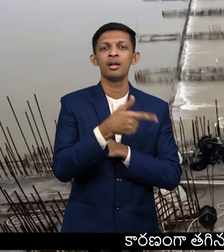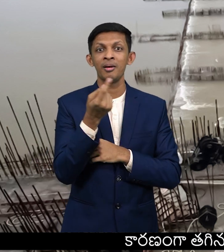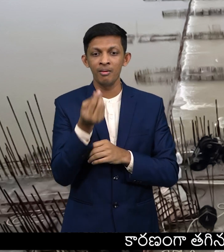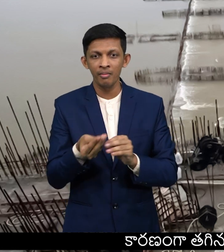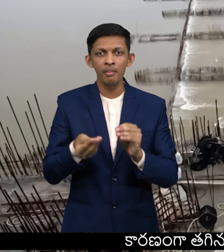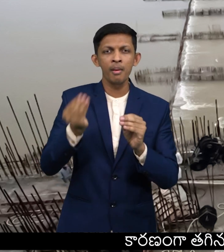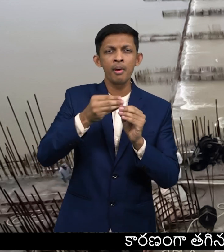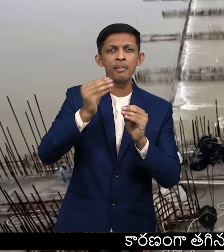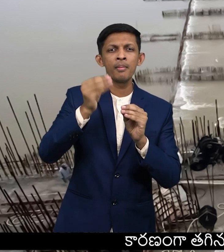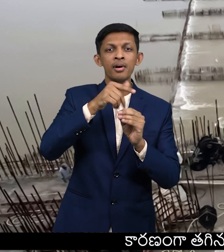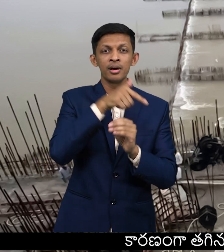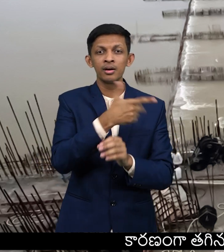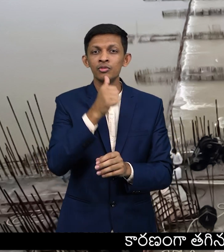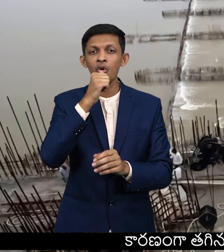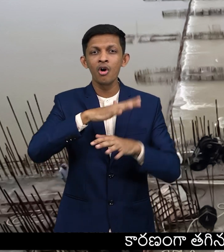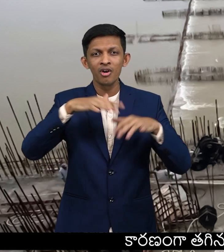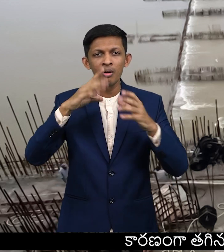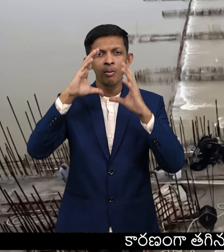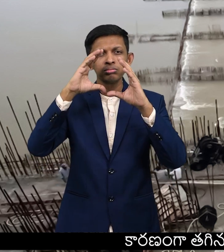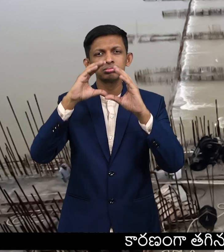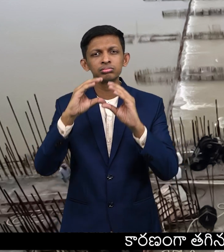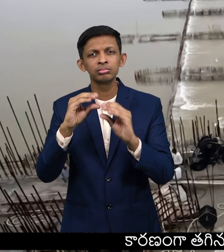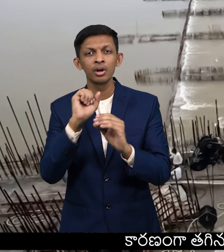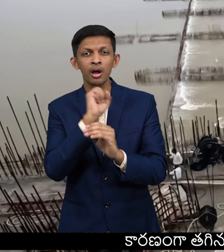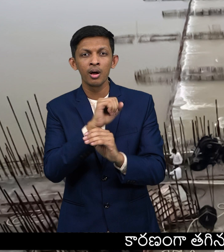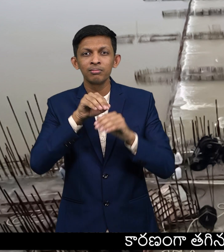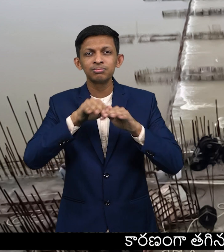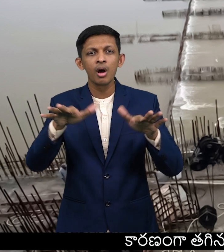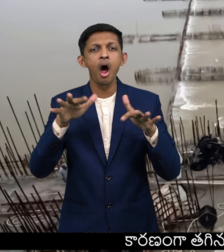కారణంగా తగినంత నీటిపారుదలని ఎదుర్కొన్నాయి.